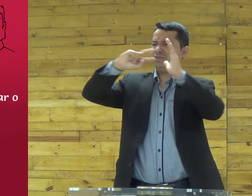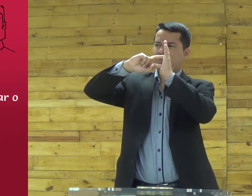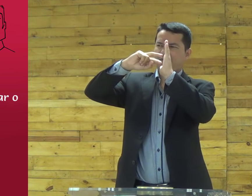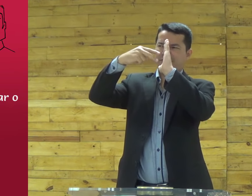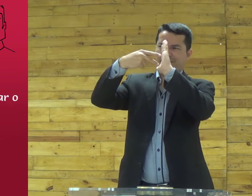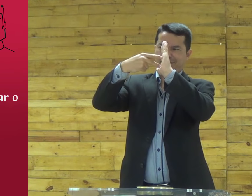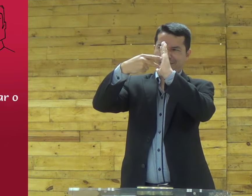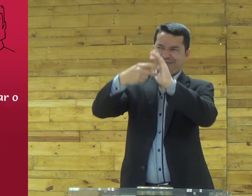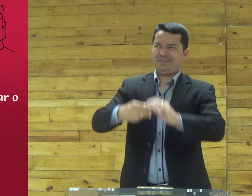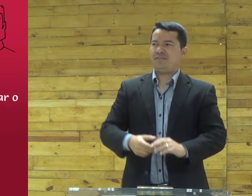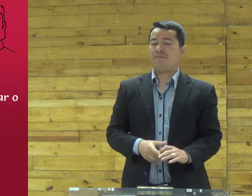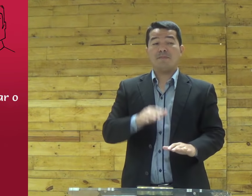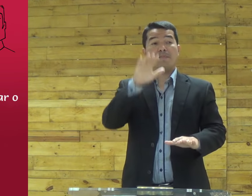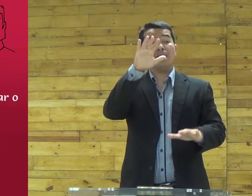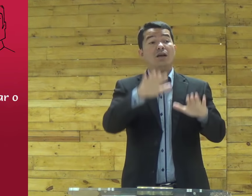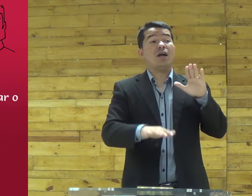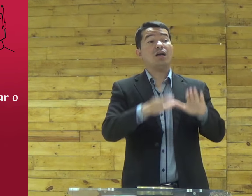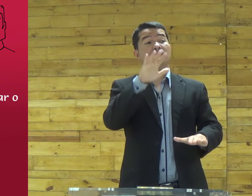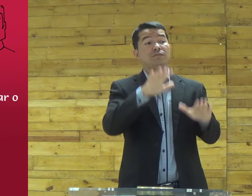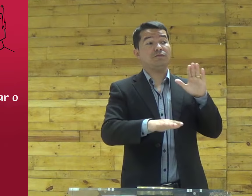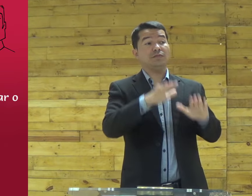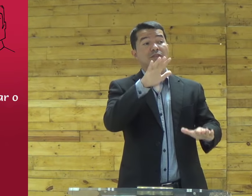isso? Abençoar tem muitos significados.